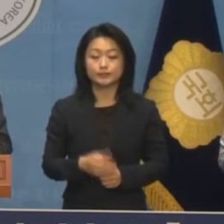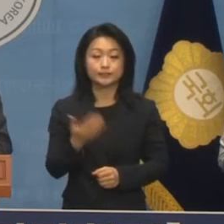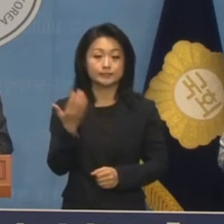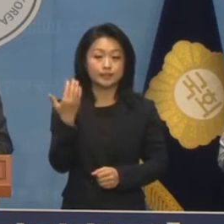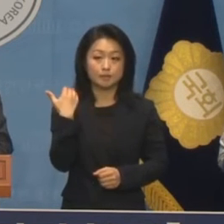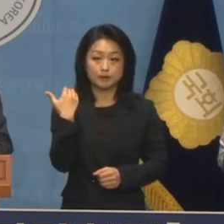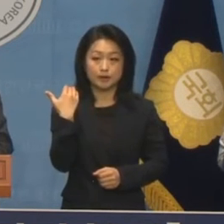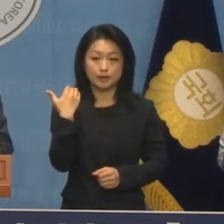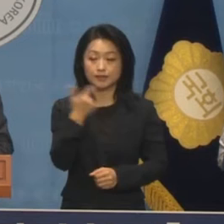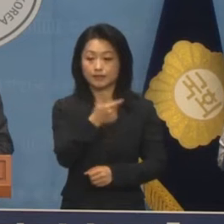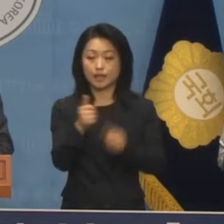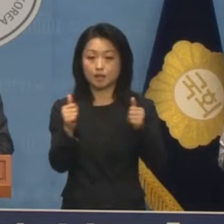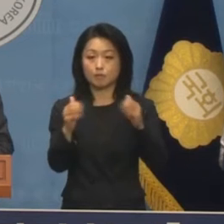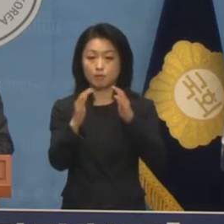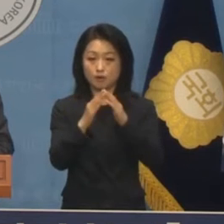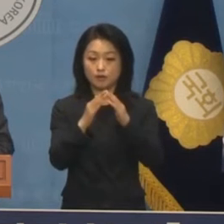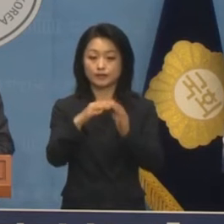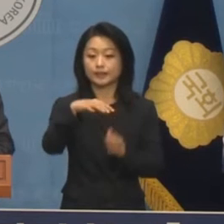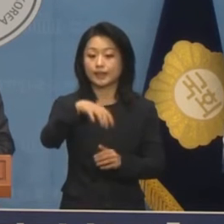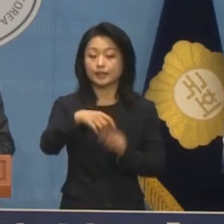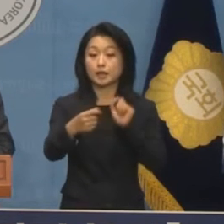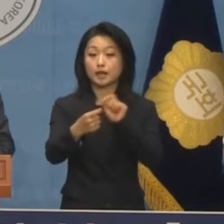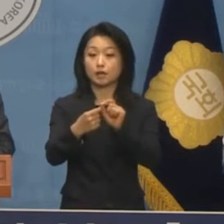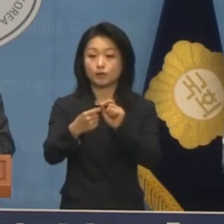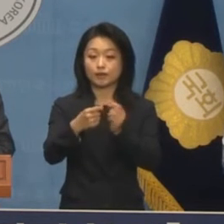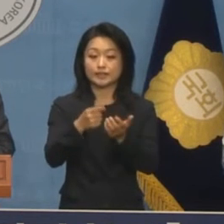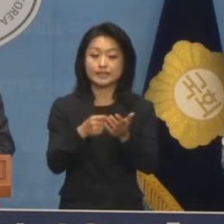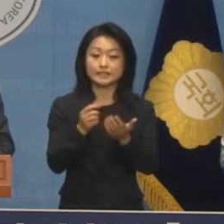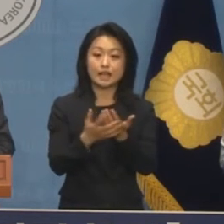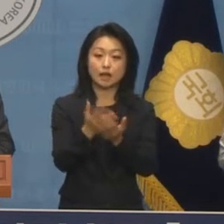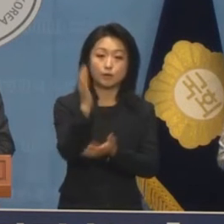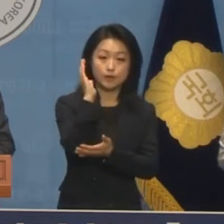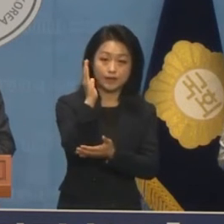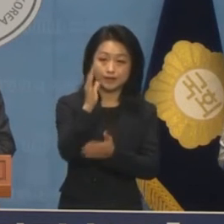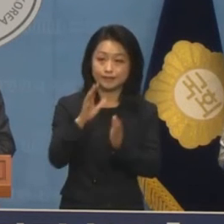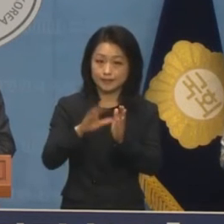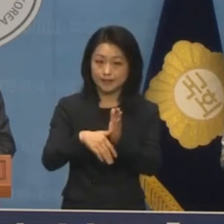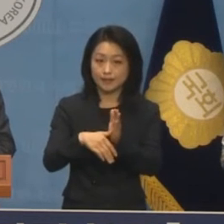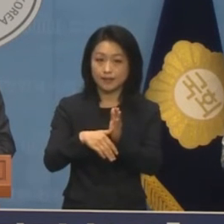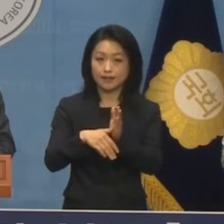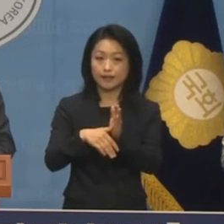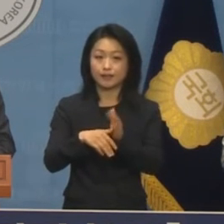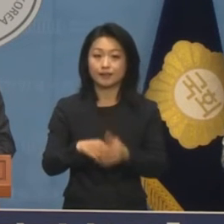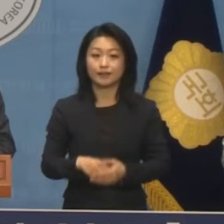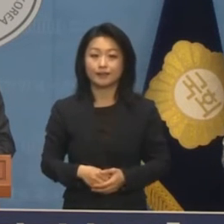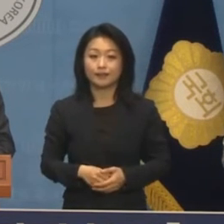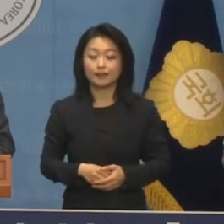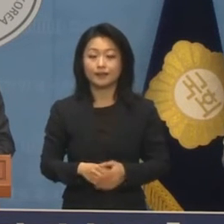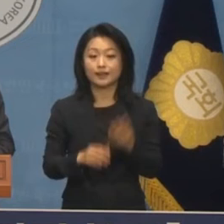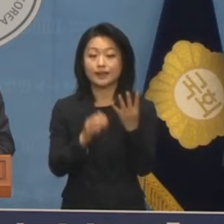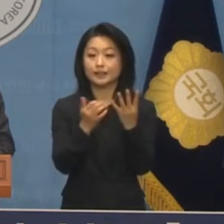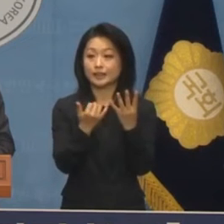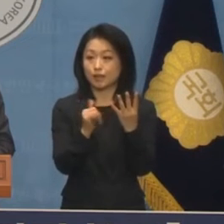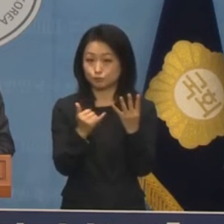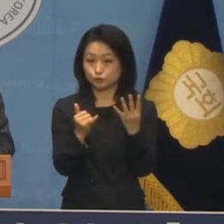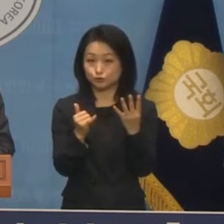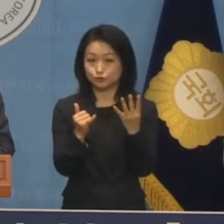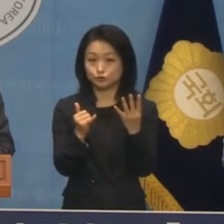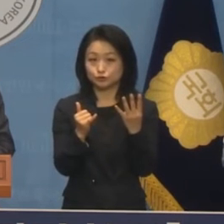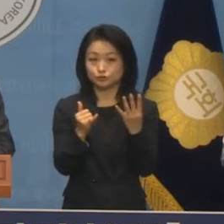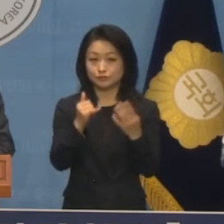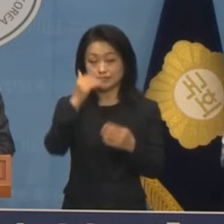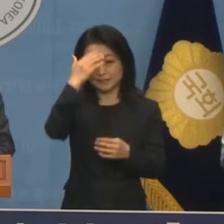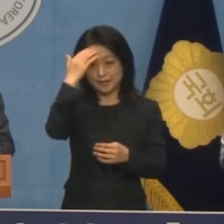지난번 우리가 대법원 앞에서 지난주에 기자회견을 통해서는 우리가 우려했던 4분이